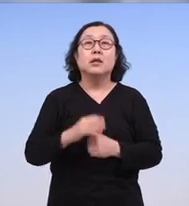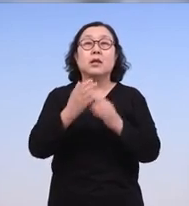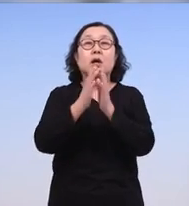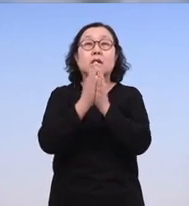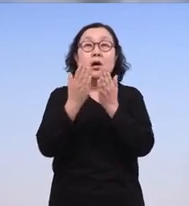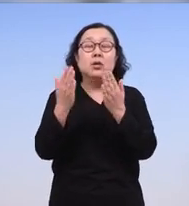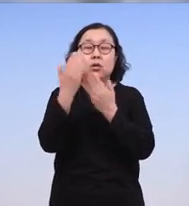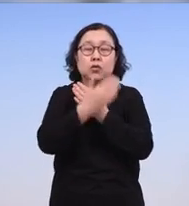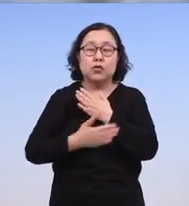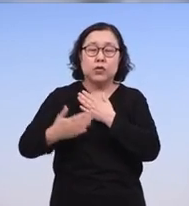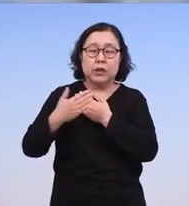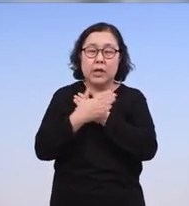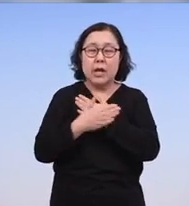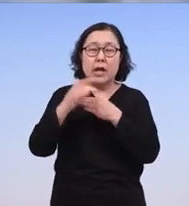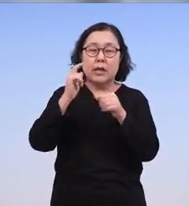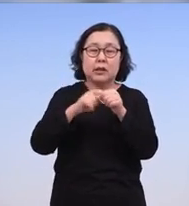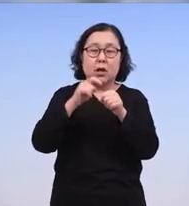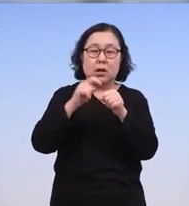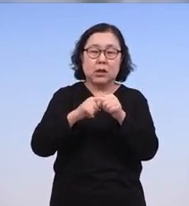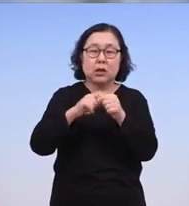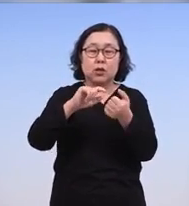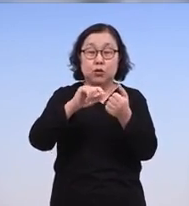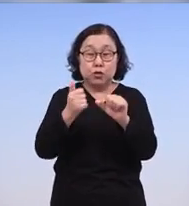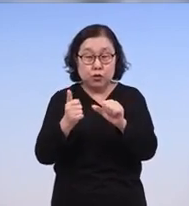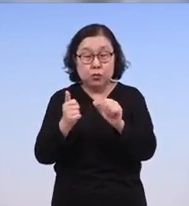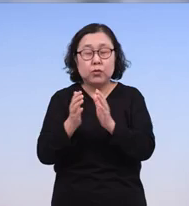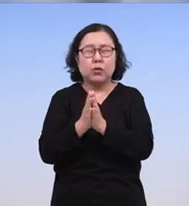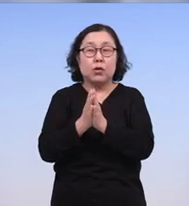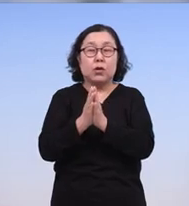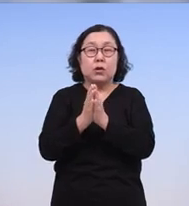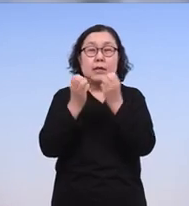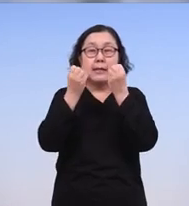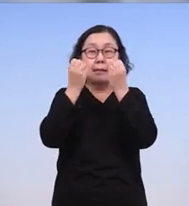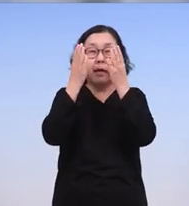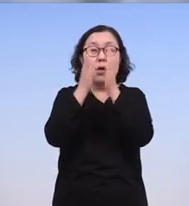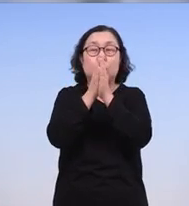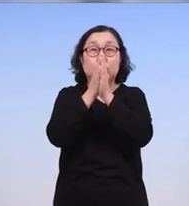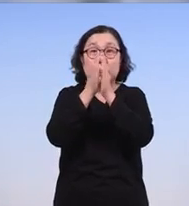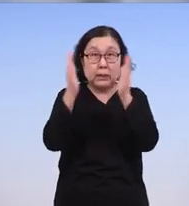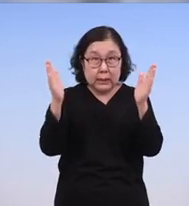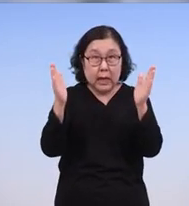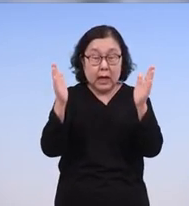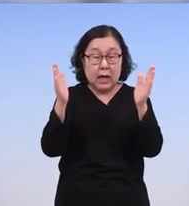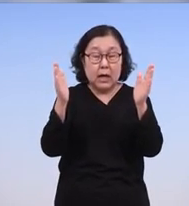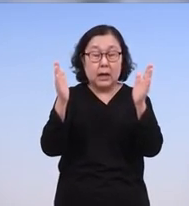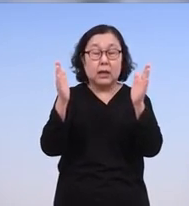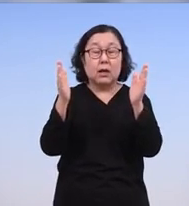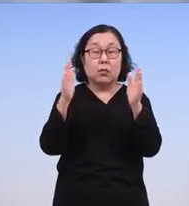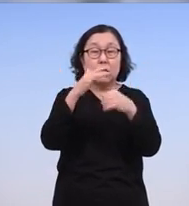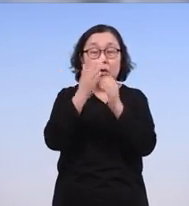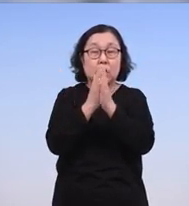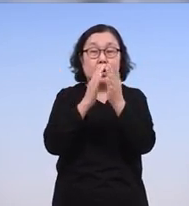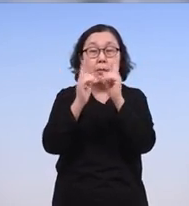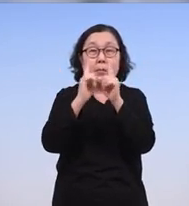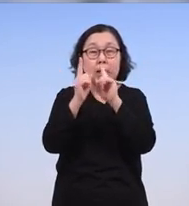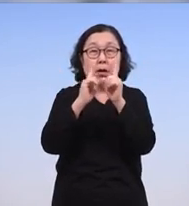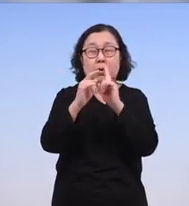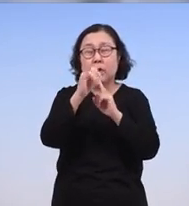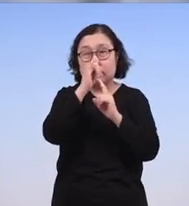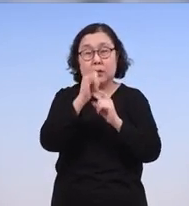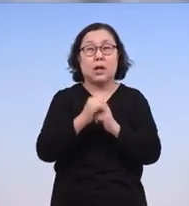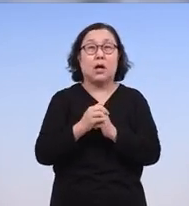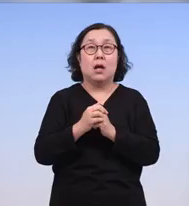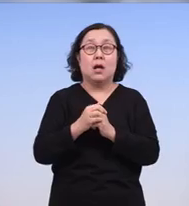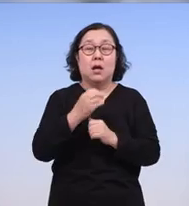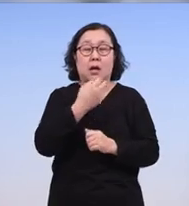의미에서 성경은 이 육체적인 죽음은 새로운 시작이라고, 어떤 의미가 아니라 그 새로운 시작이라고 그렇게 규정을 짓고